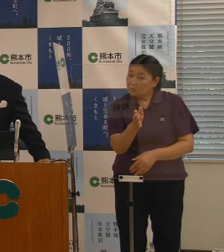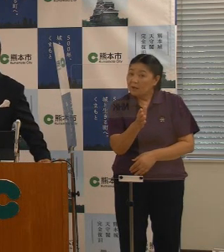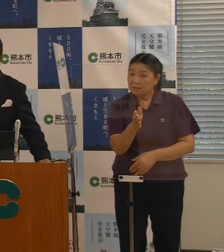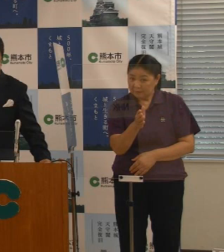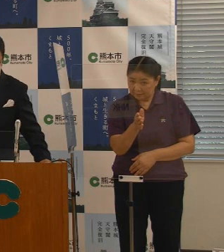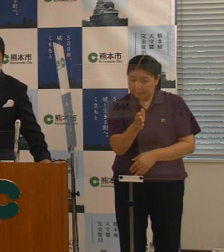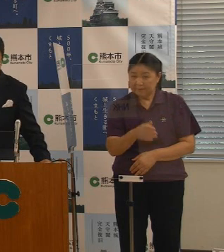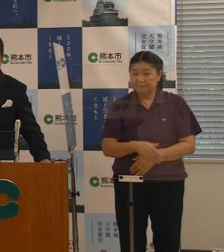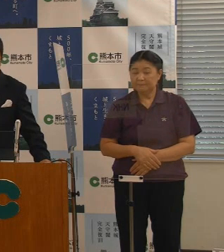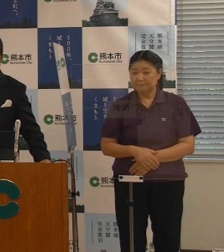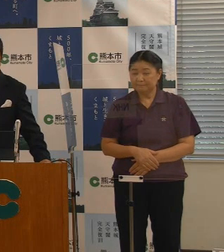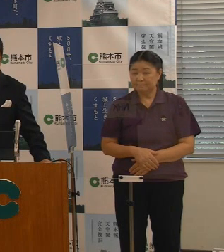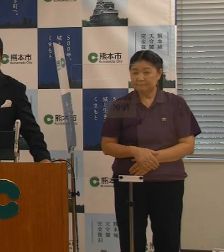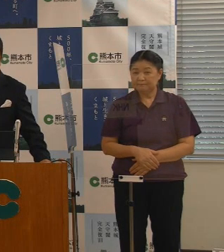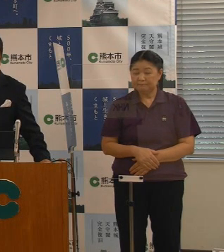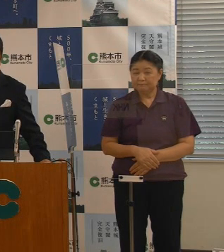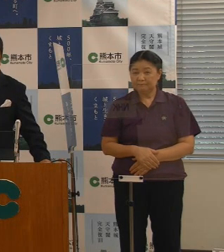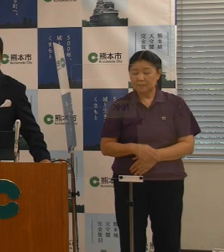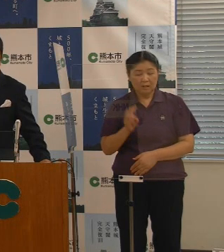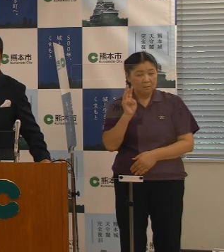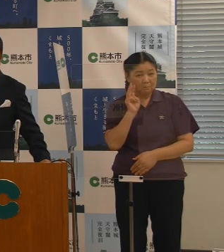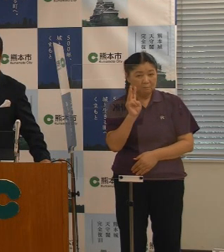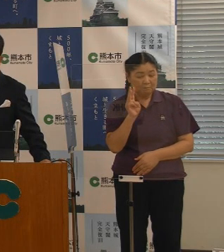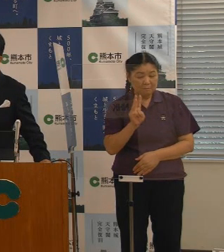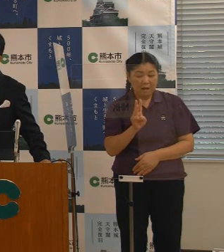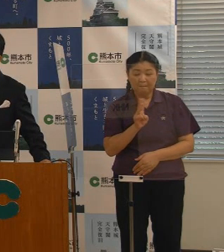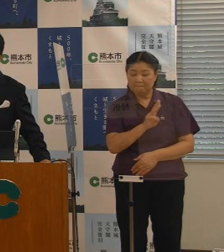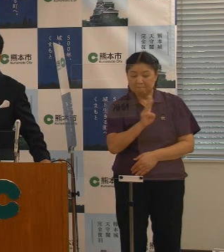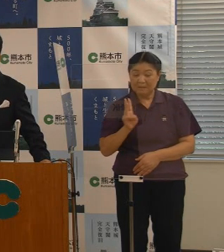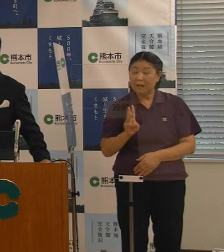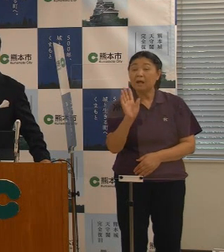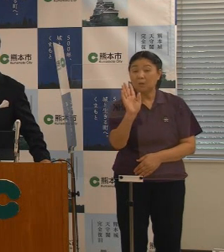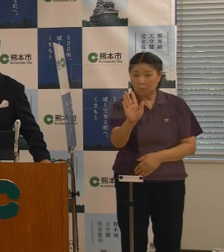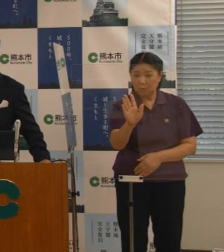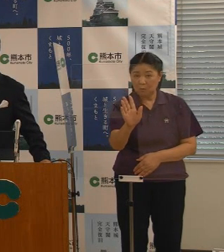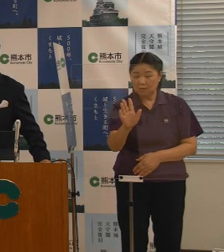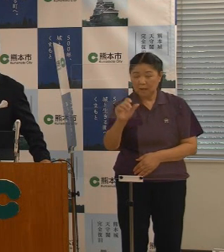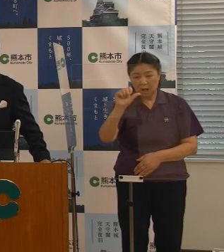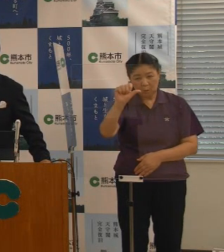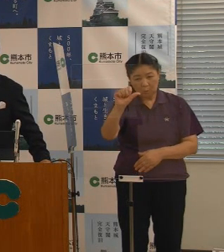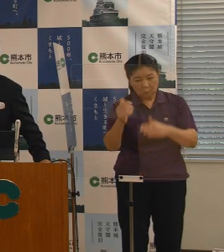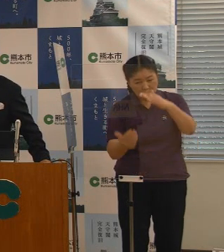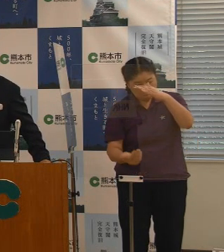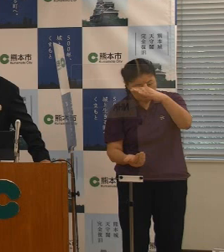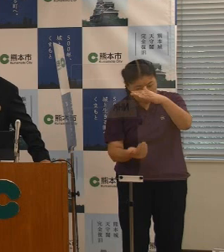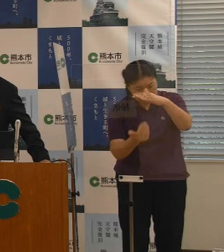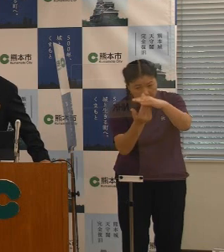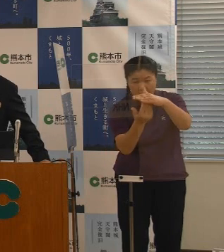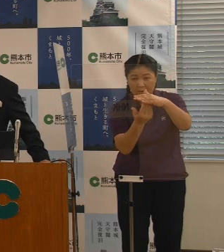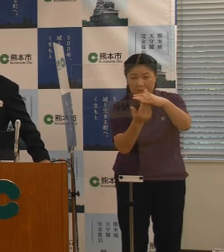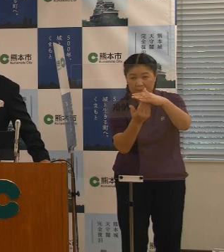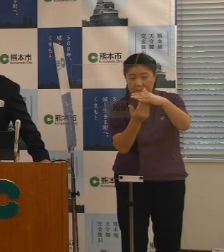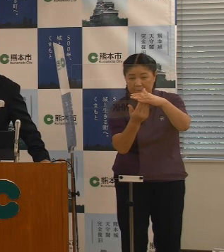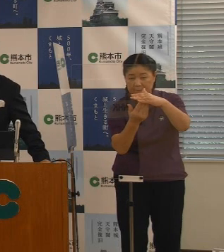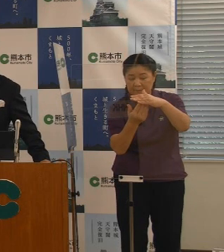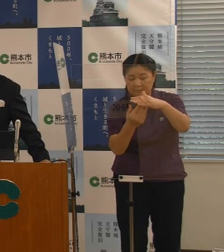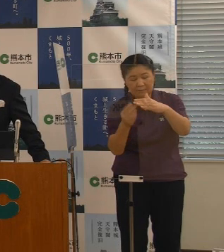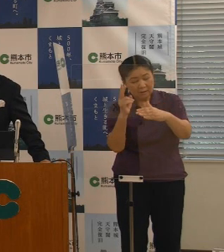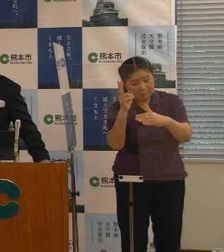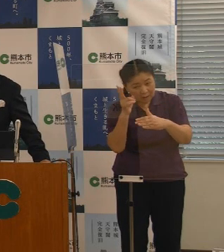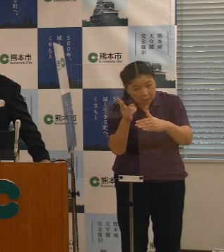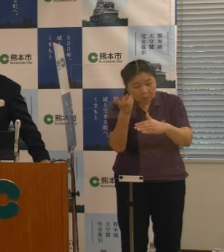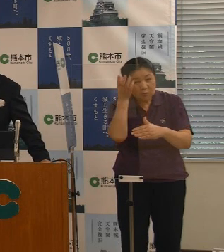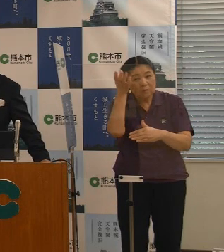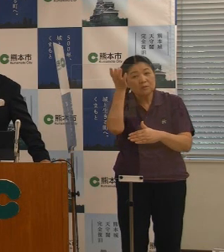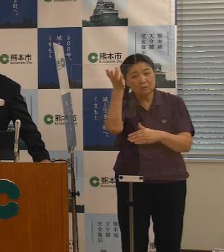ね、3日後になりますが、に第5波のピークが来るというふうに、考え